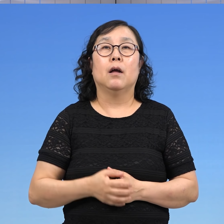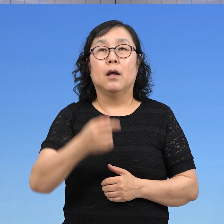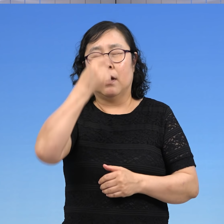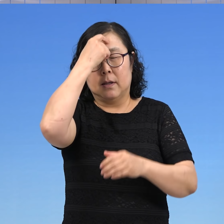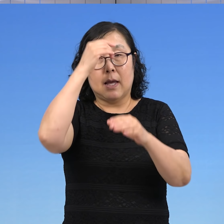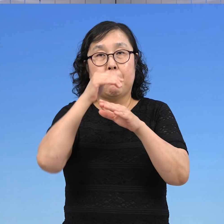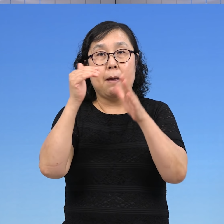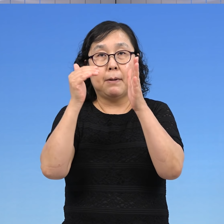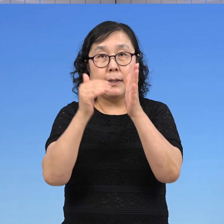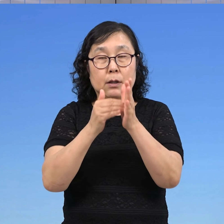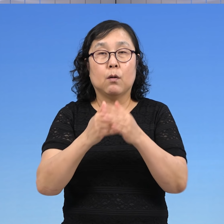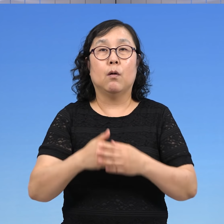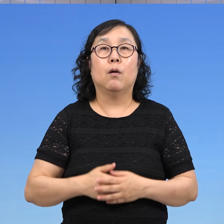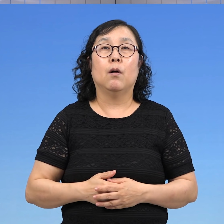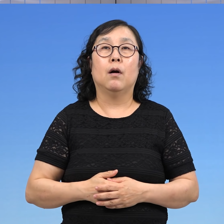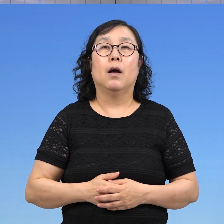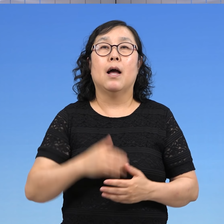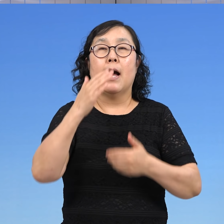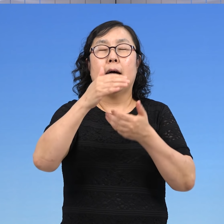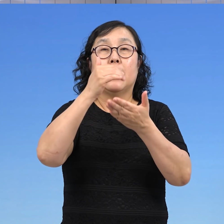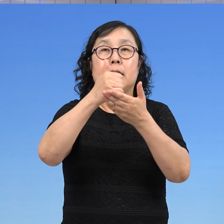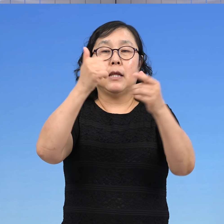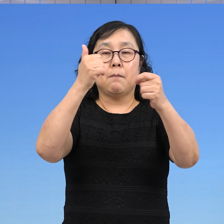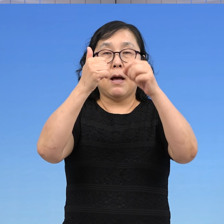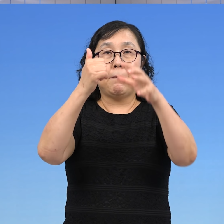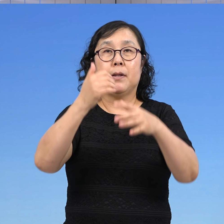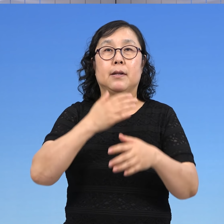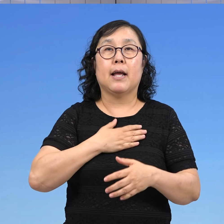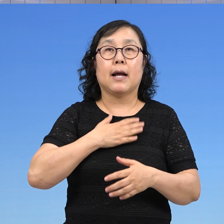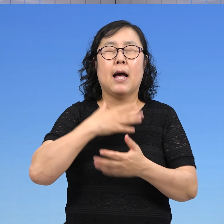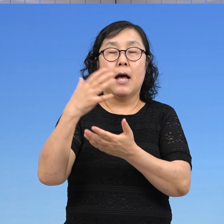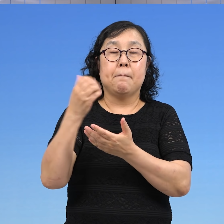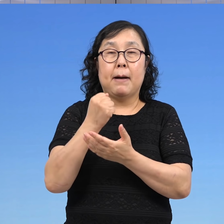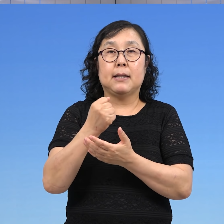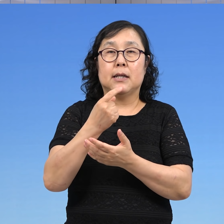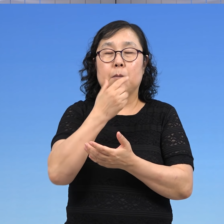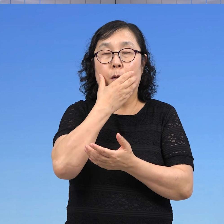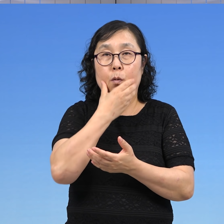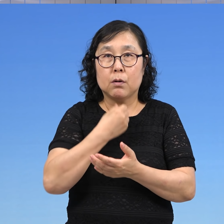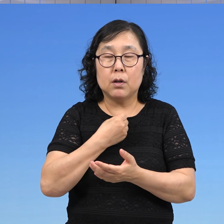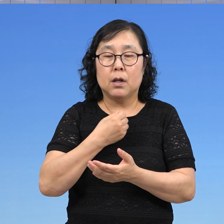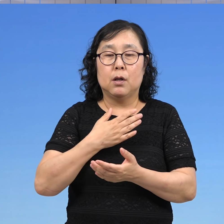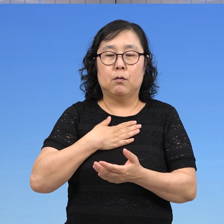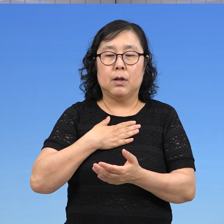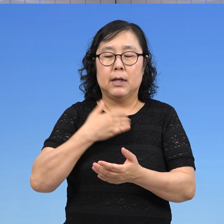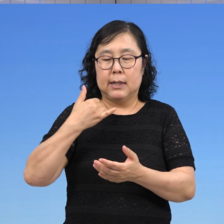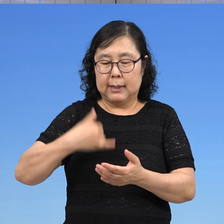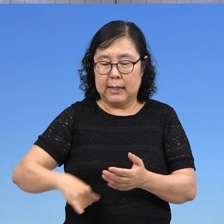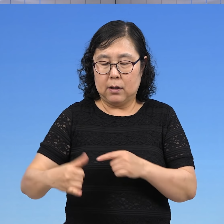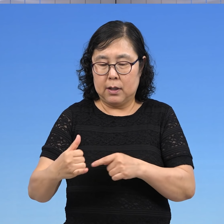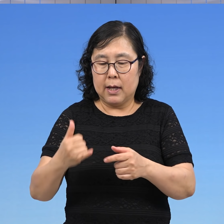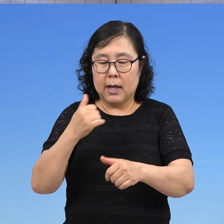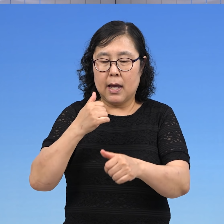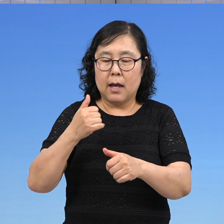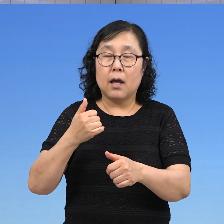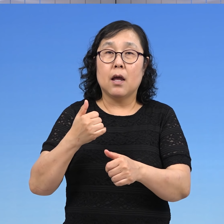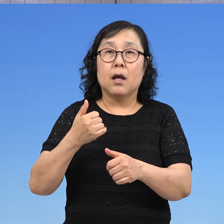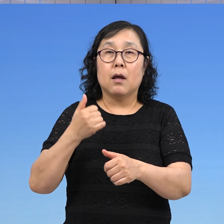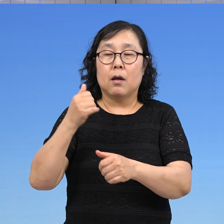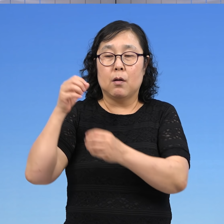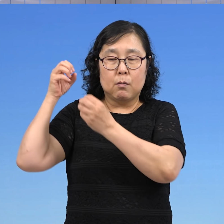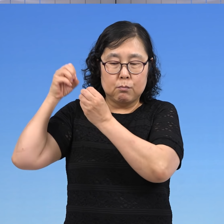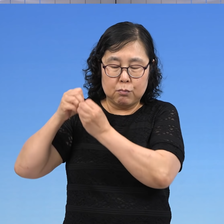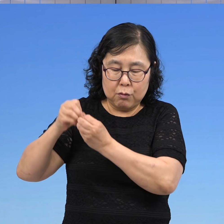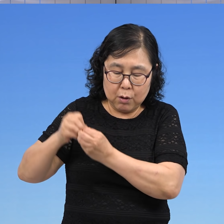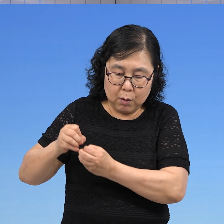얘들 마치고 여러분들이 이제 정말 하나님 앞에서 이제 내가 받은 이의 복을 우리 자녀들에게 흘려 보내야